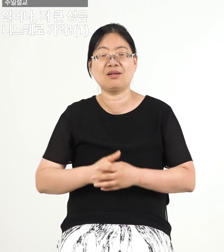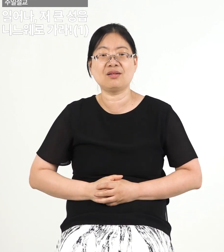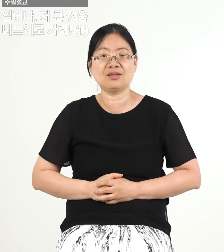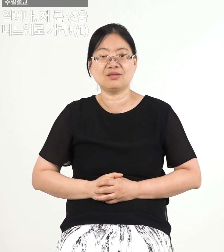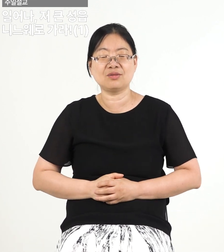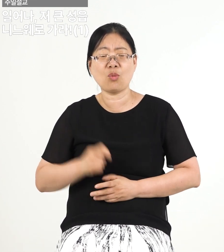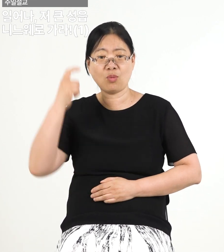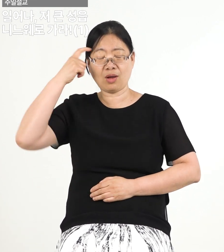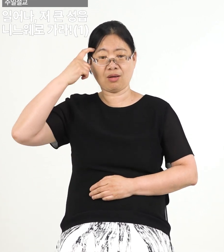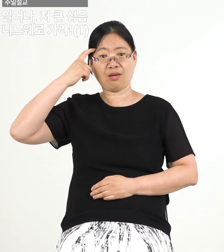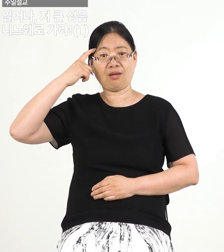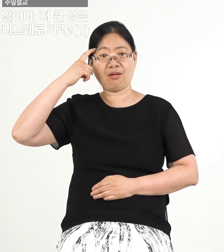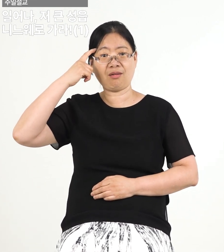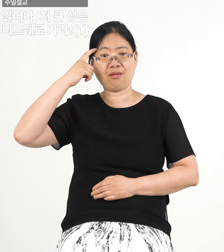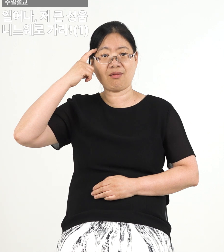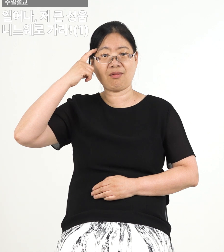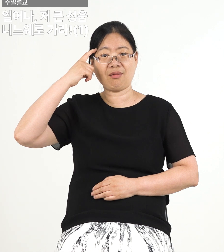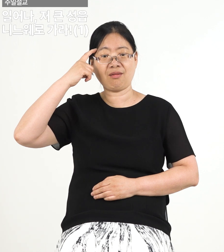왜요?